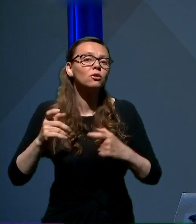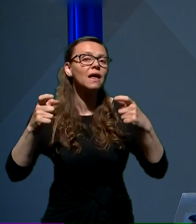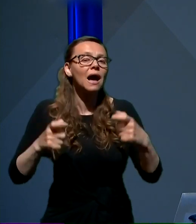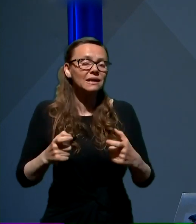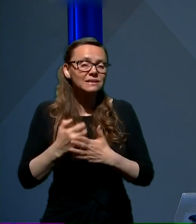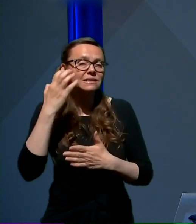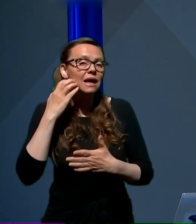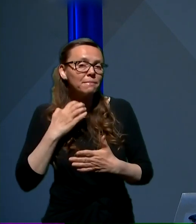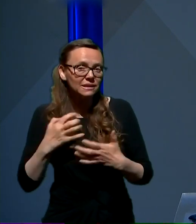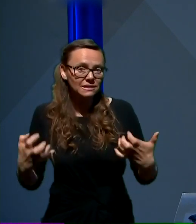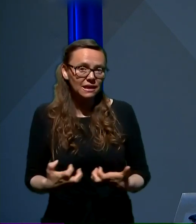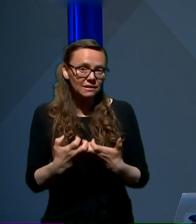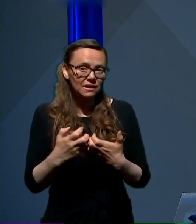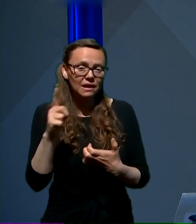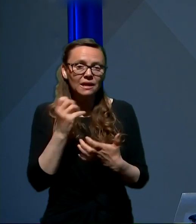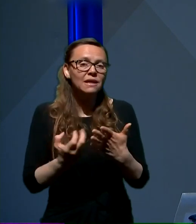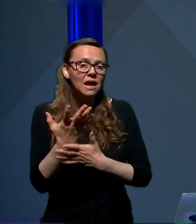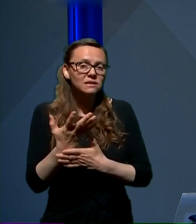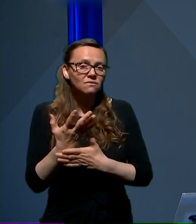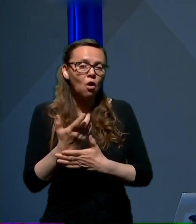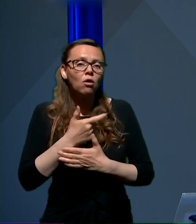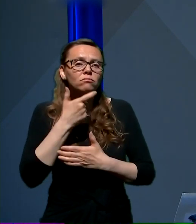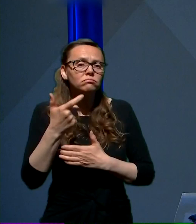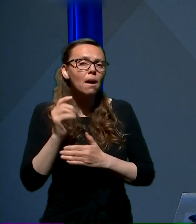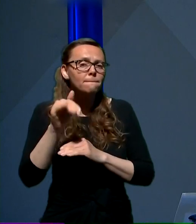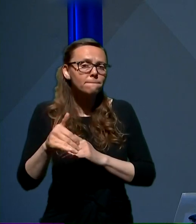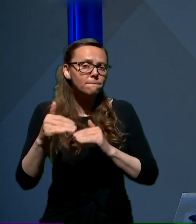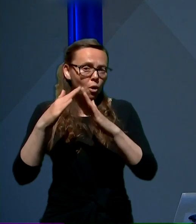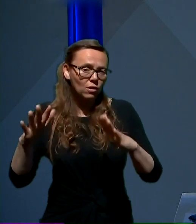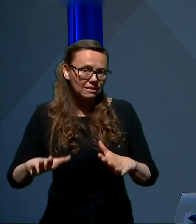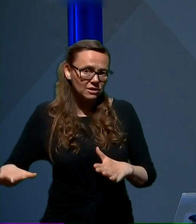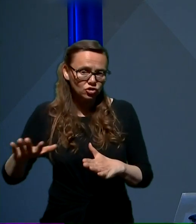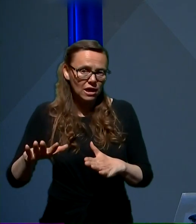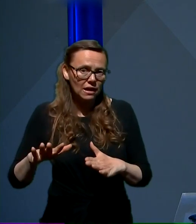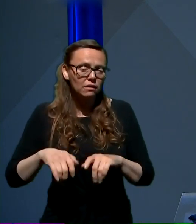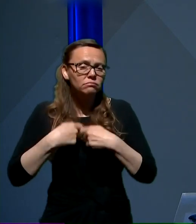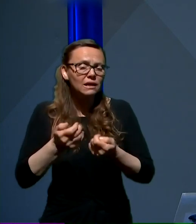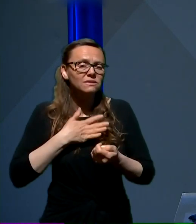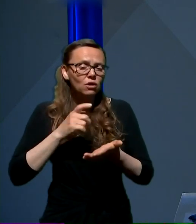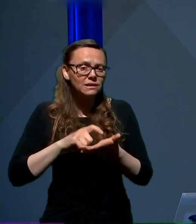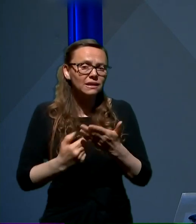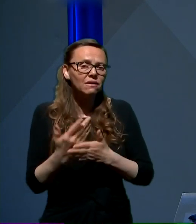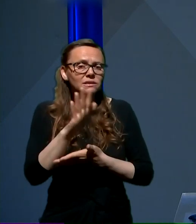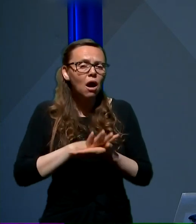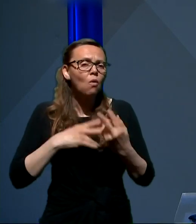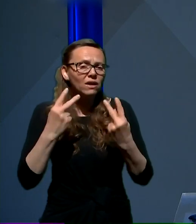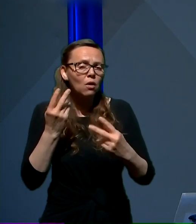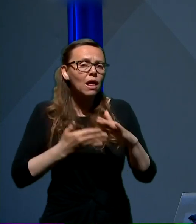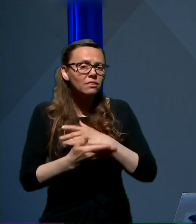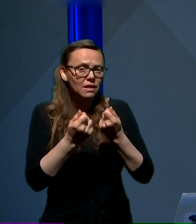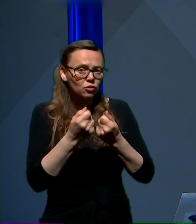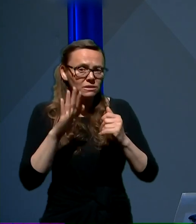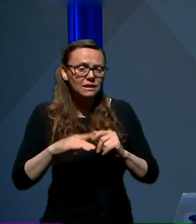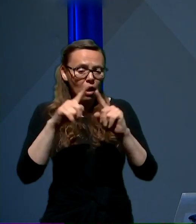za kmetijske trge in razvoj podeželja vložili svoje zahtevke za uveljavljanje nadomestil na